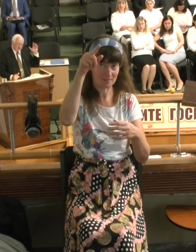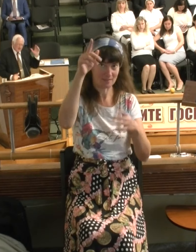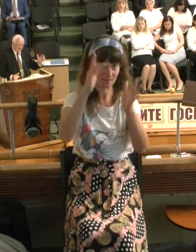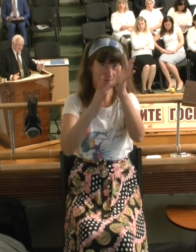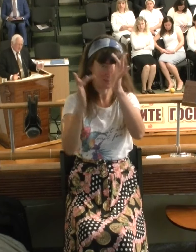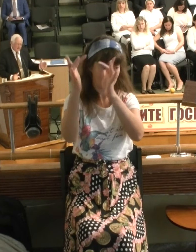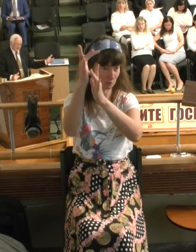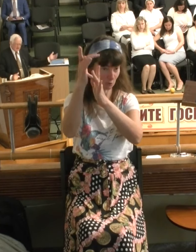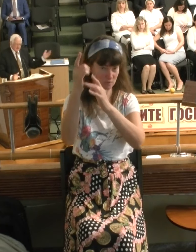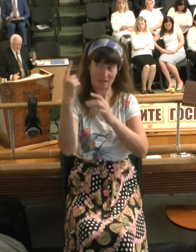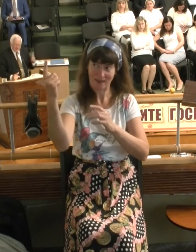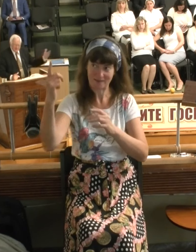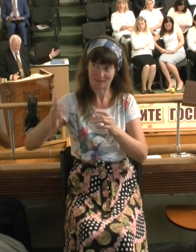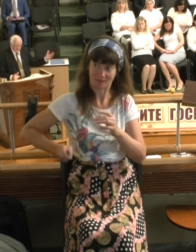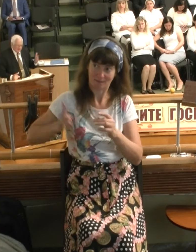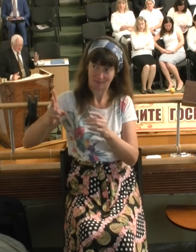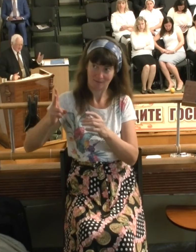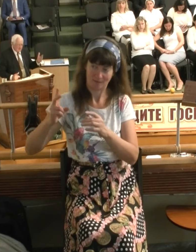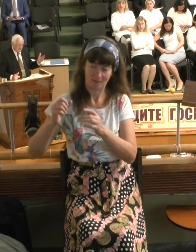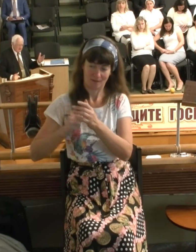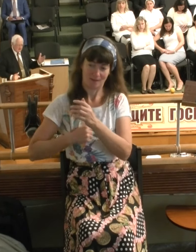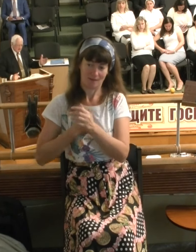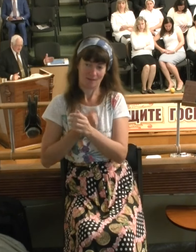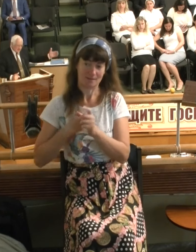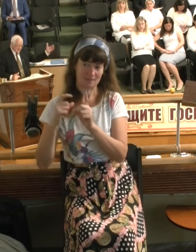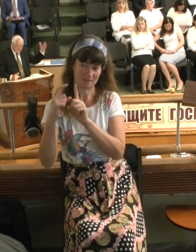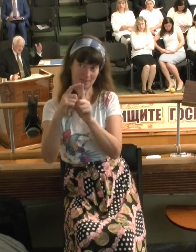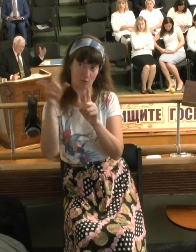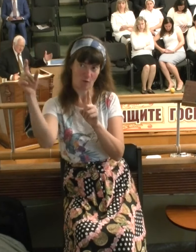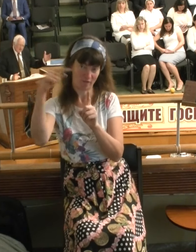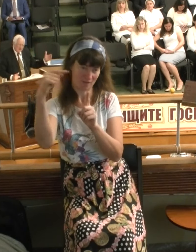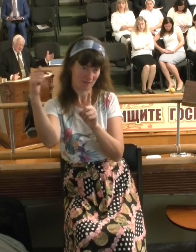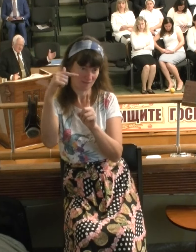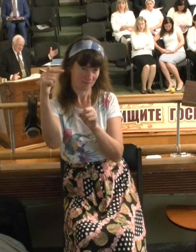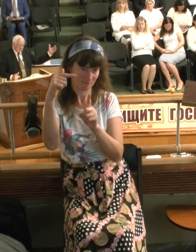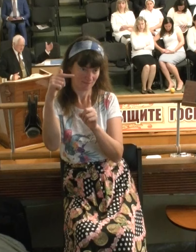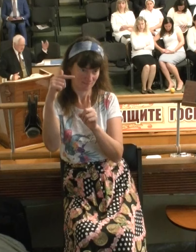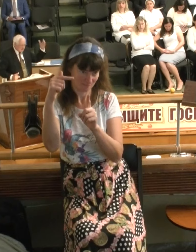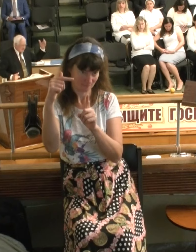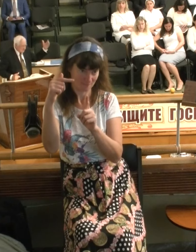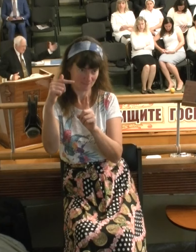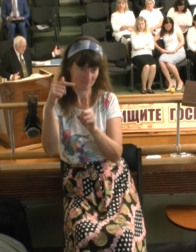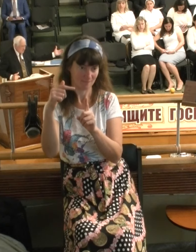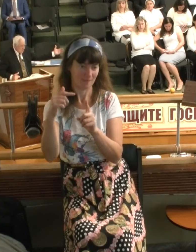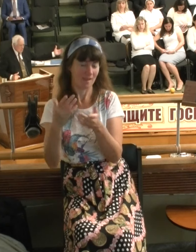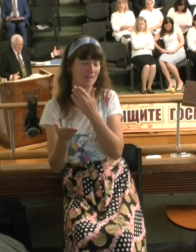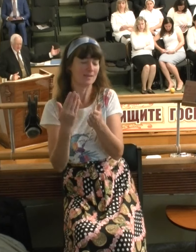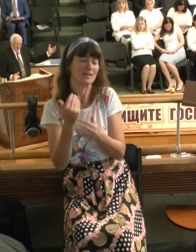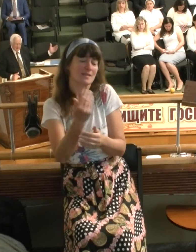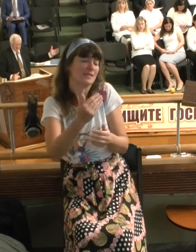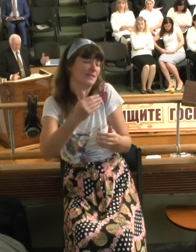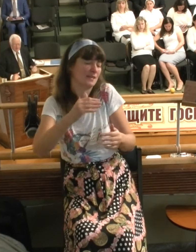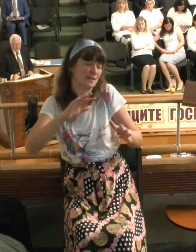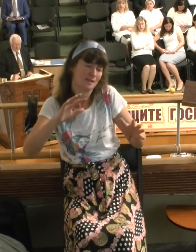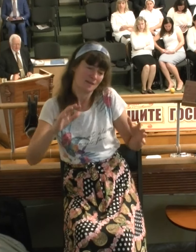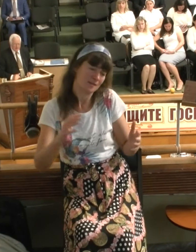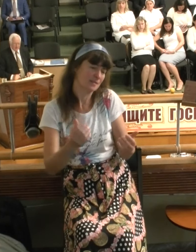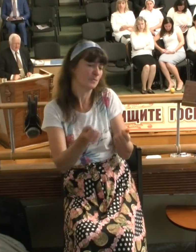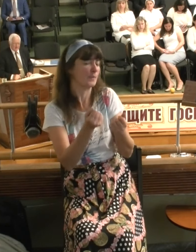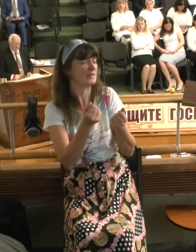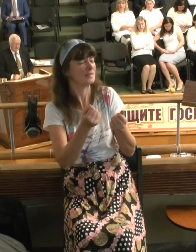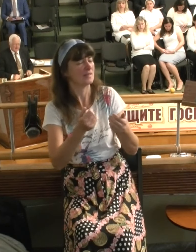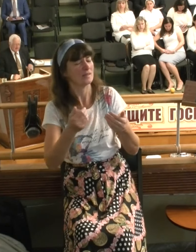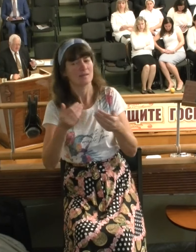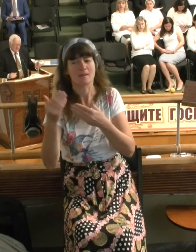продолжает злословить. Это уже совсем близко. Это совсем уже после твоего уха злословит